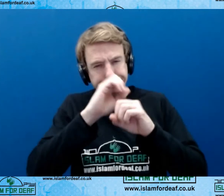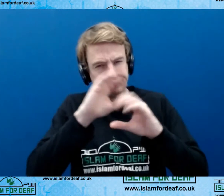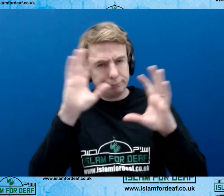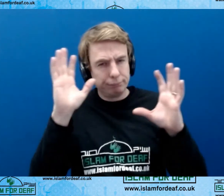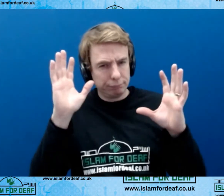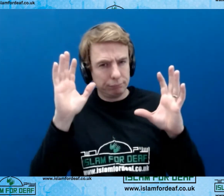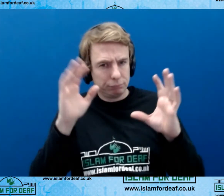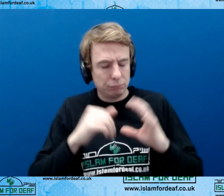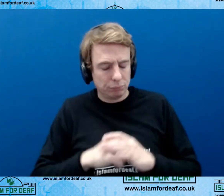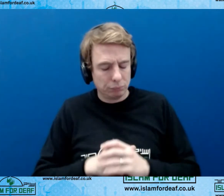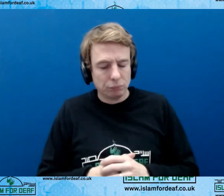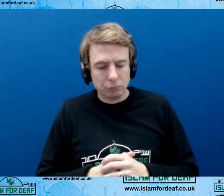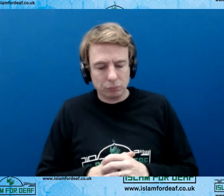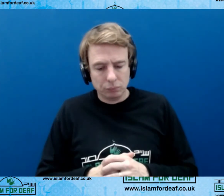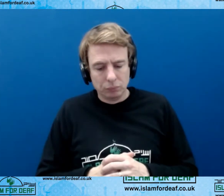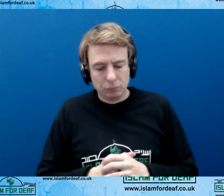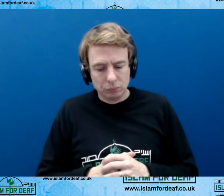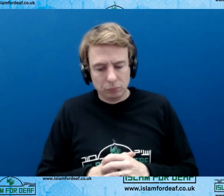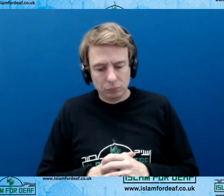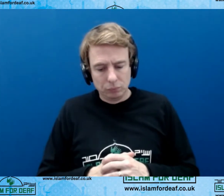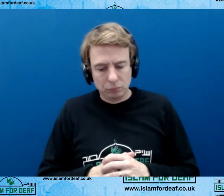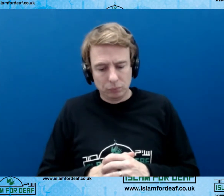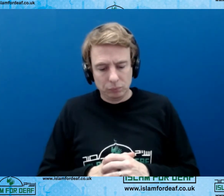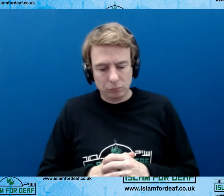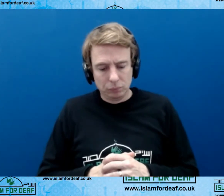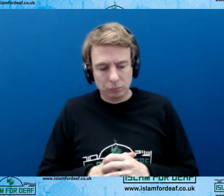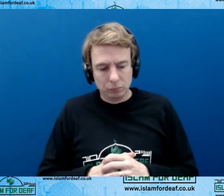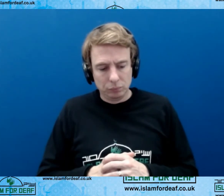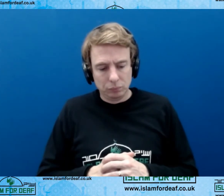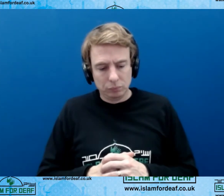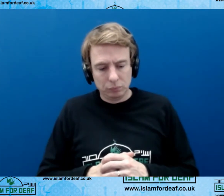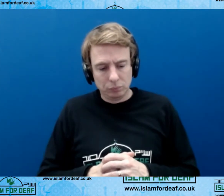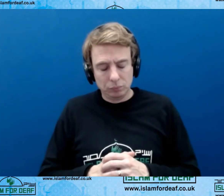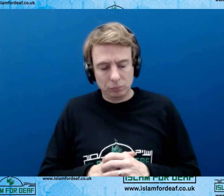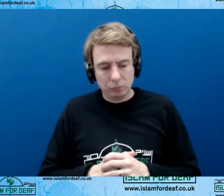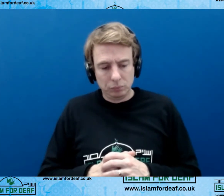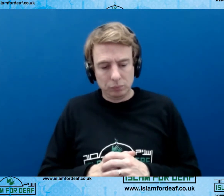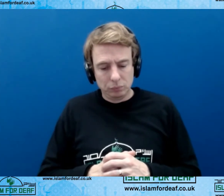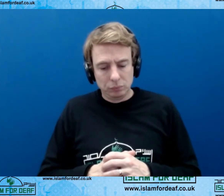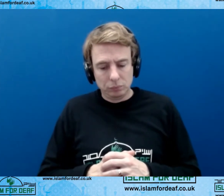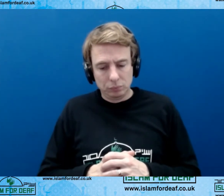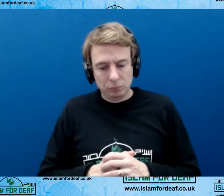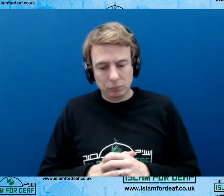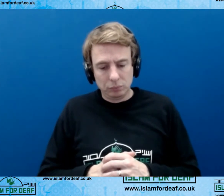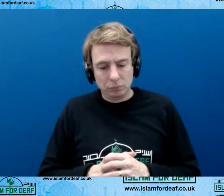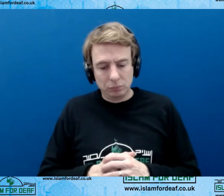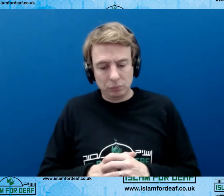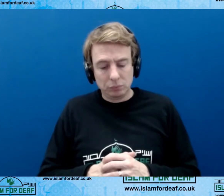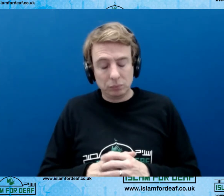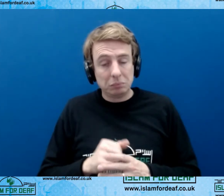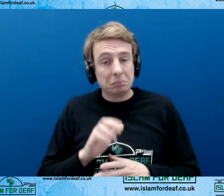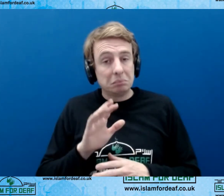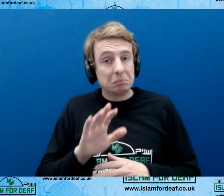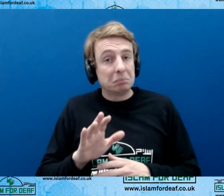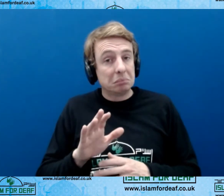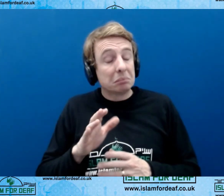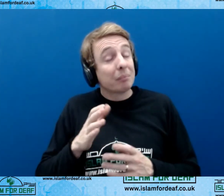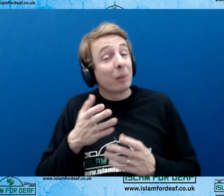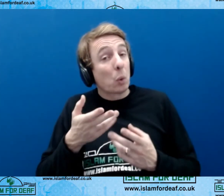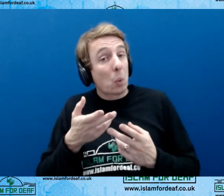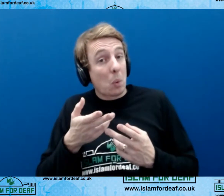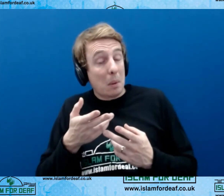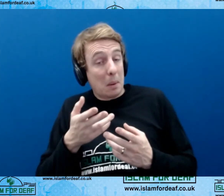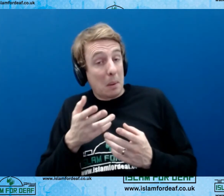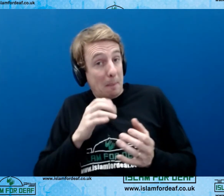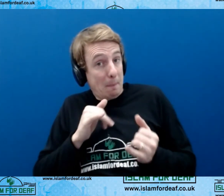وأزواجكم وذرياتكم. Do you see, if I were to tell you that the enemy were approaching in the morning and the night, i.e.,